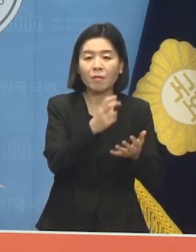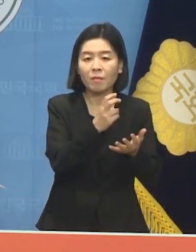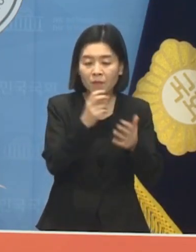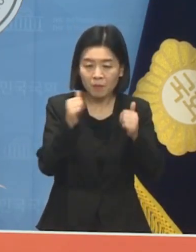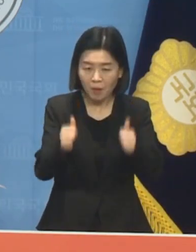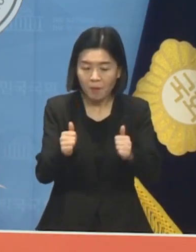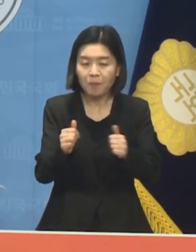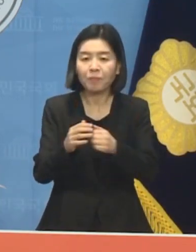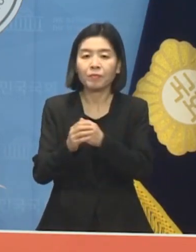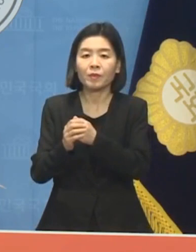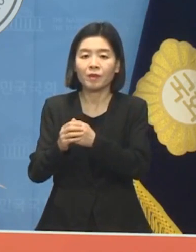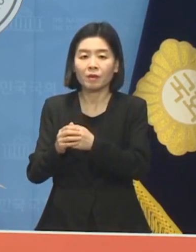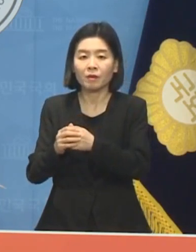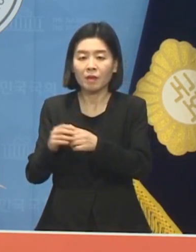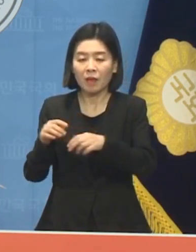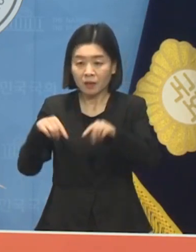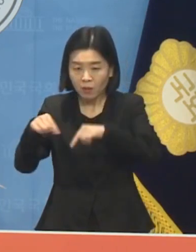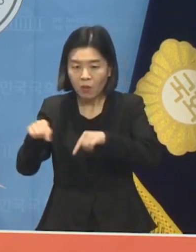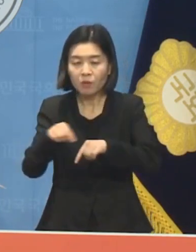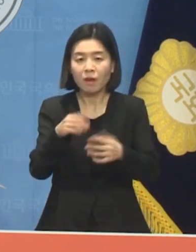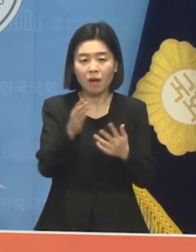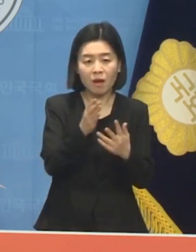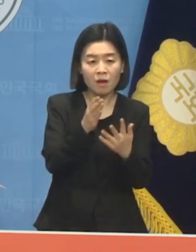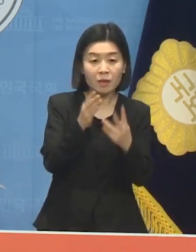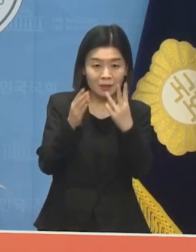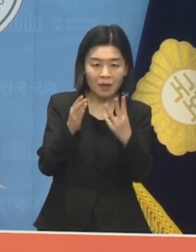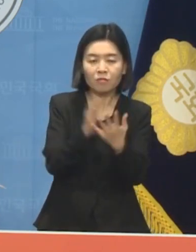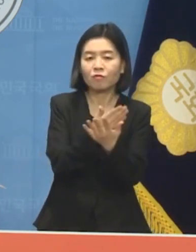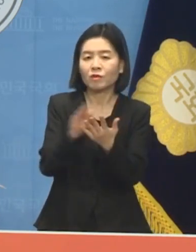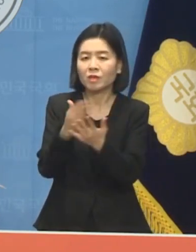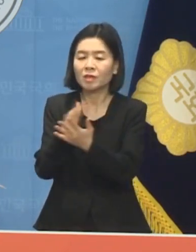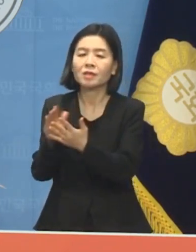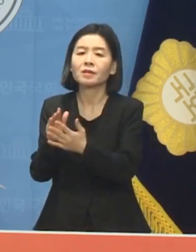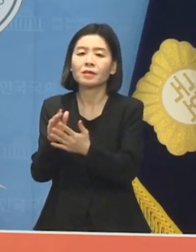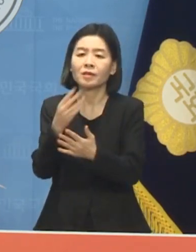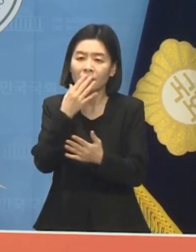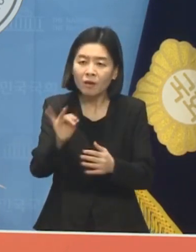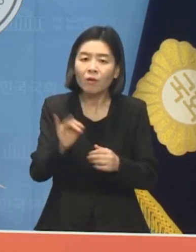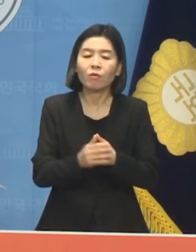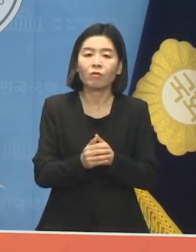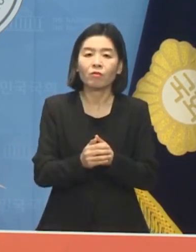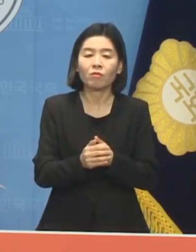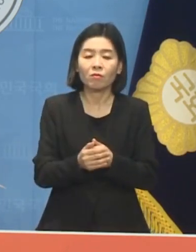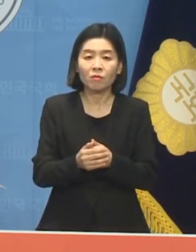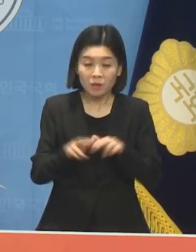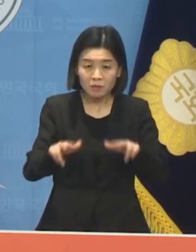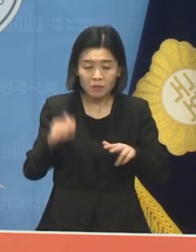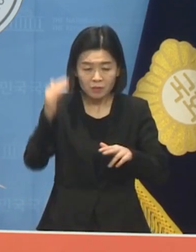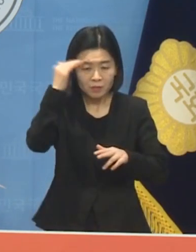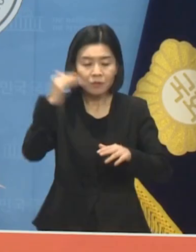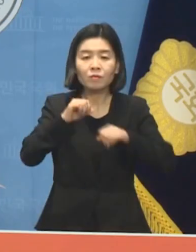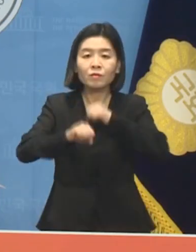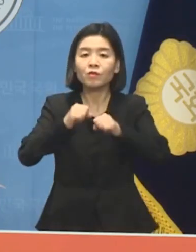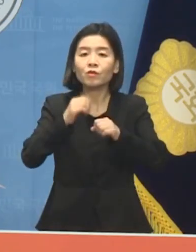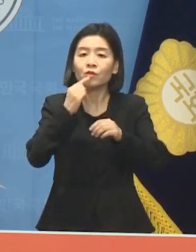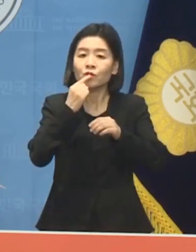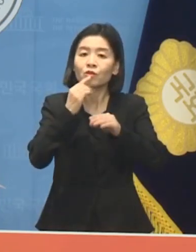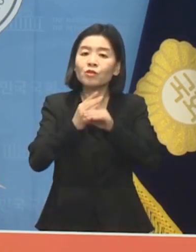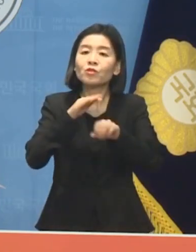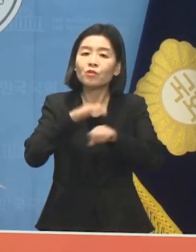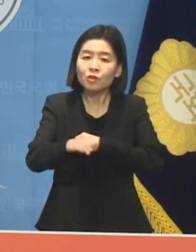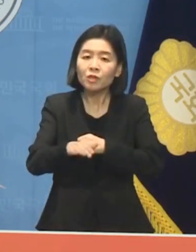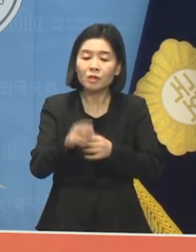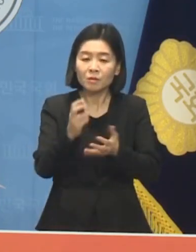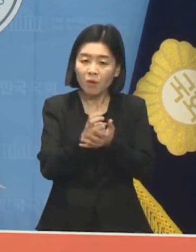틀 안에서 지켜지고 유지됨이 마땅하다. 그러나 대한민국의 자유민주주의 체제와